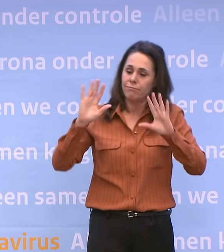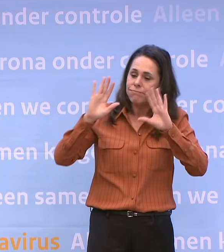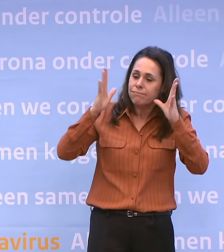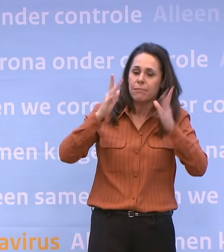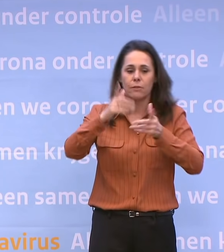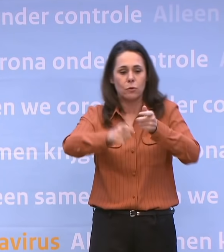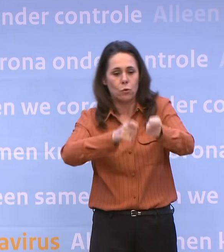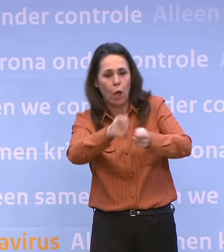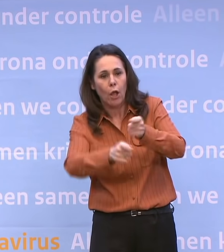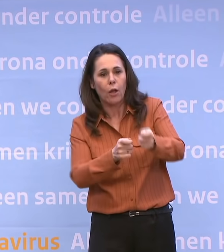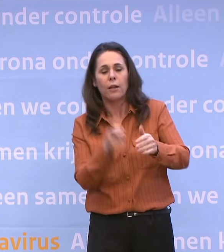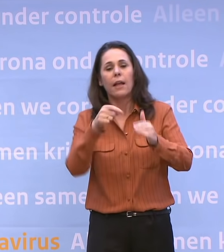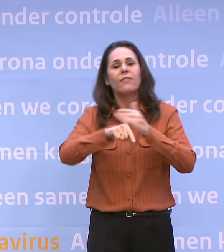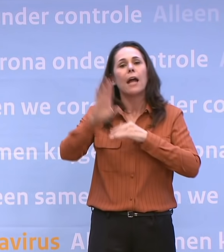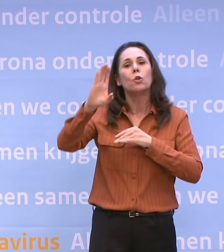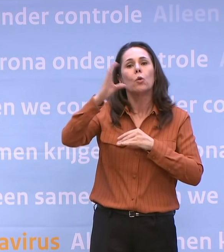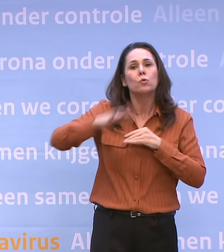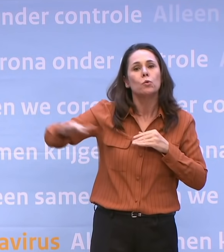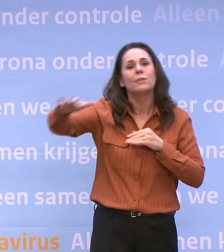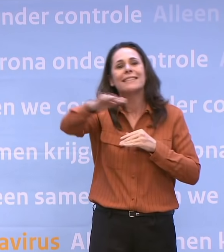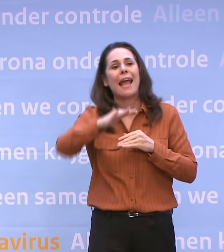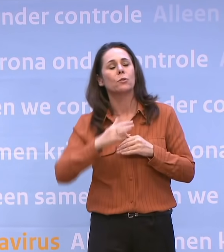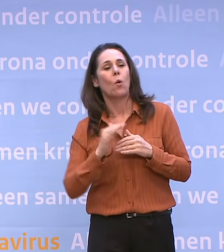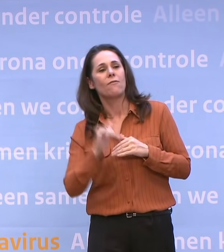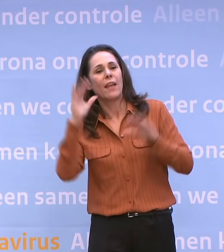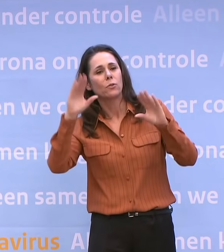zorg. Er wordt vanuit de cultuursector van alles gedaan. Maar weet je wat nou het